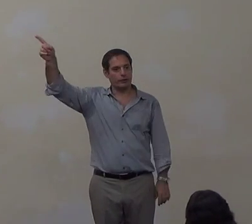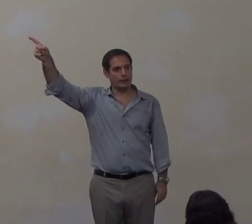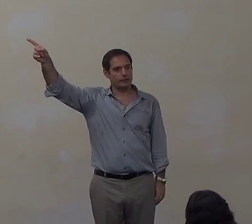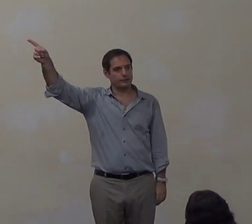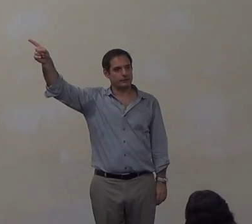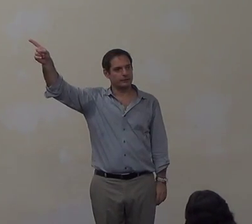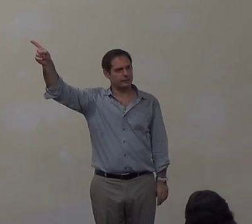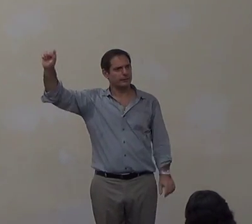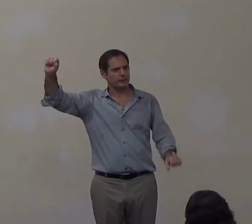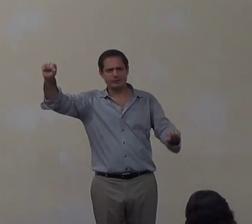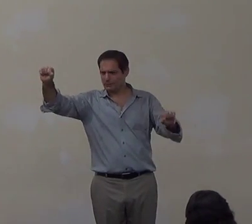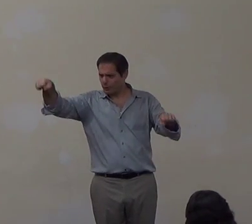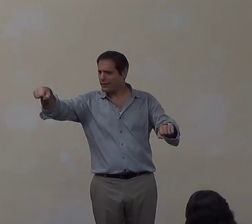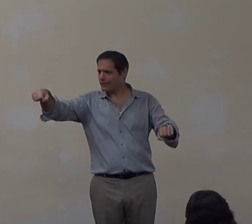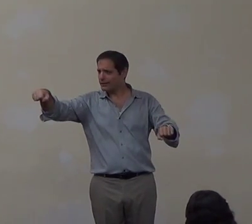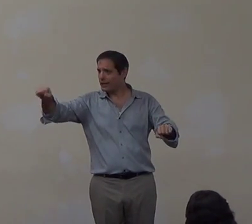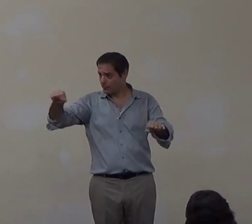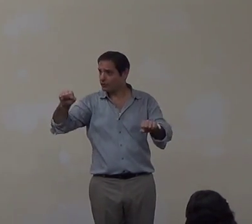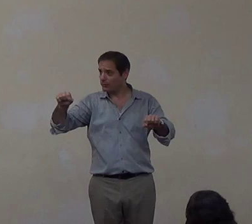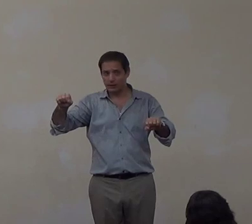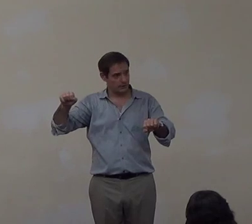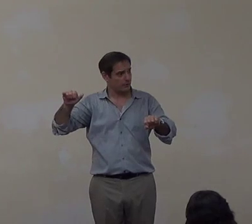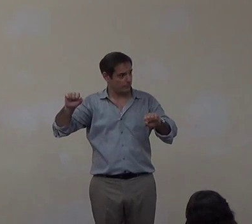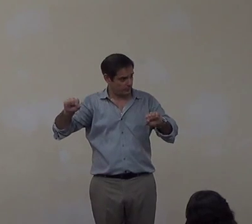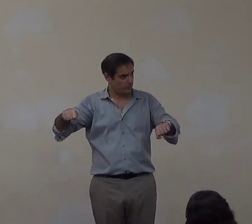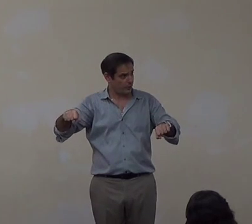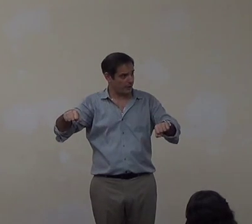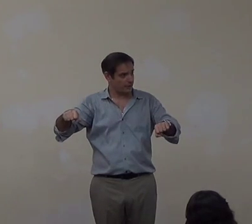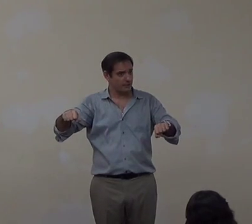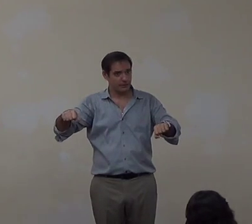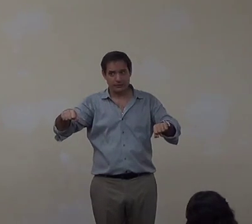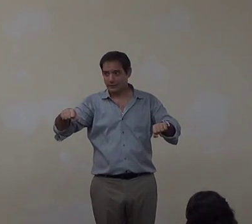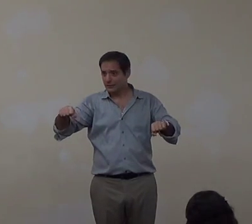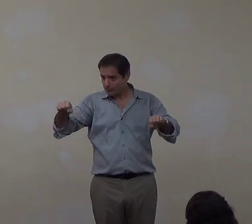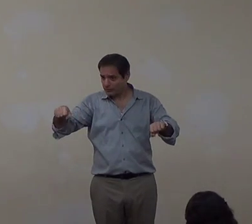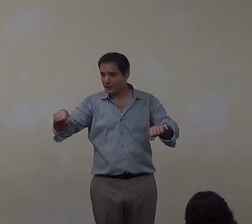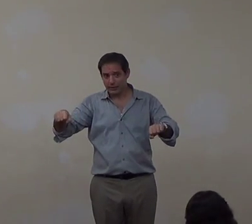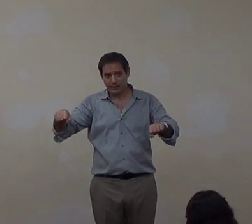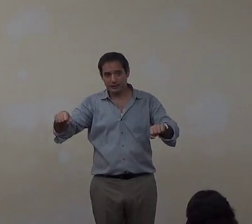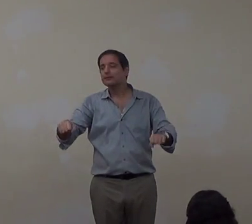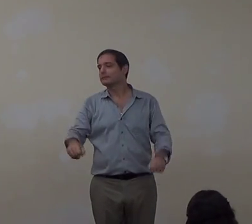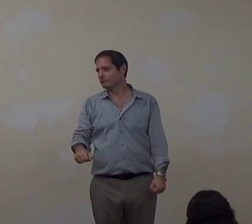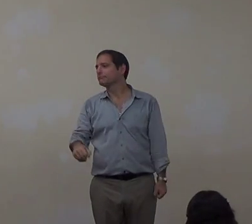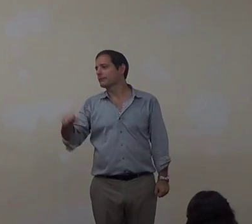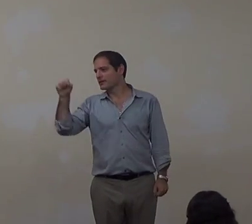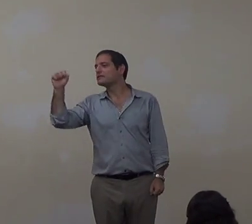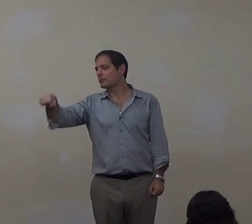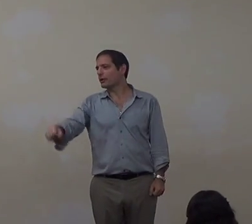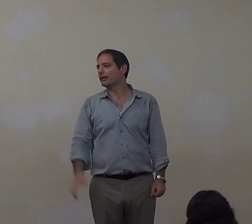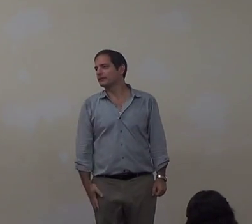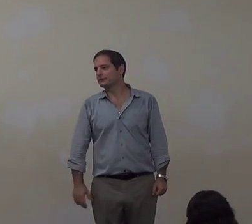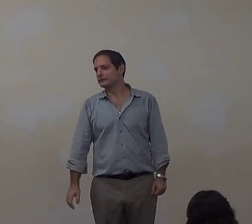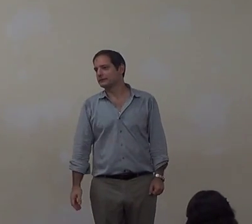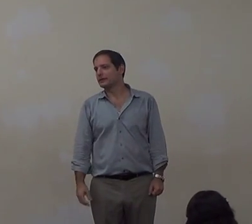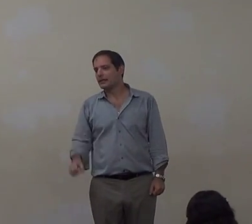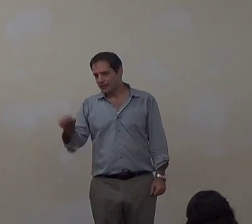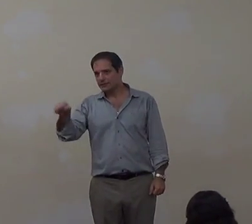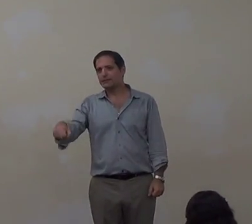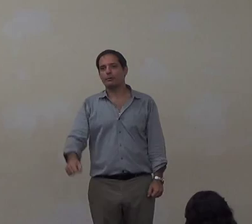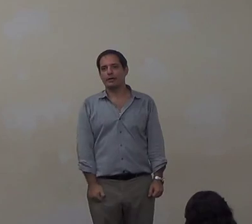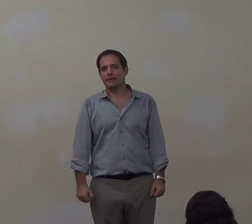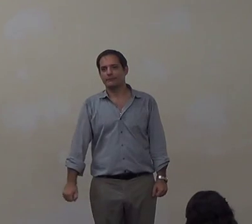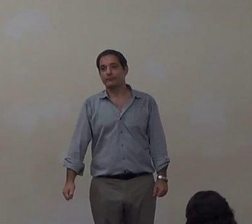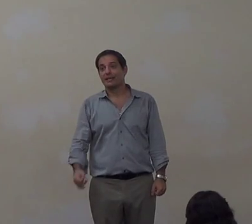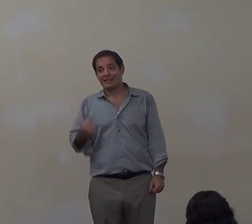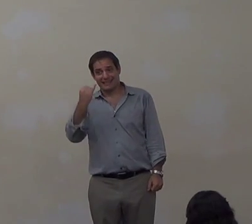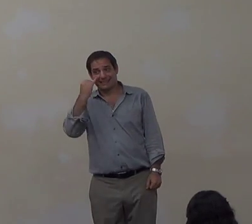la gloria. ¿Se puede? ¿Es posible? ¿Puede? ¿Es posible? Sí se puede. Sí